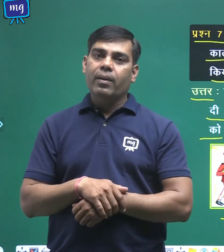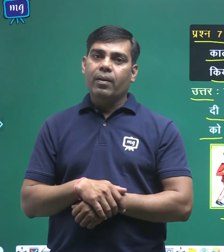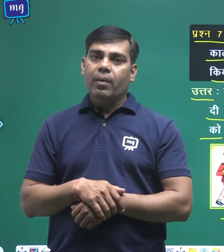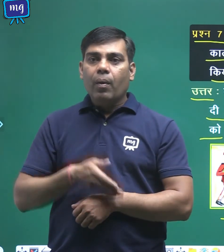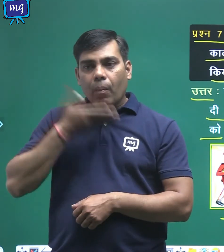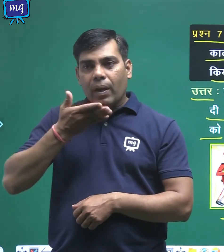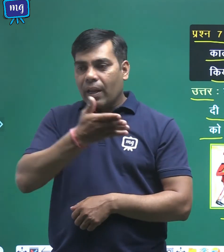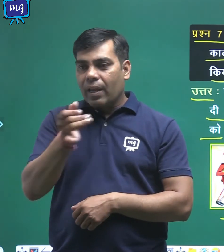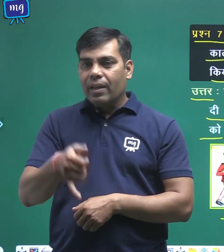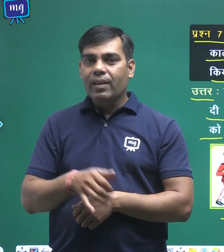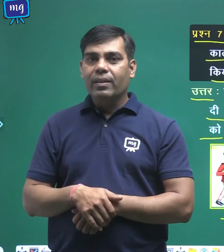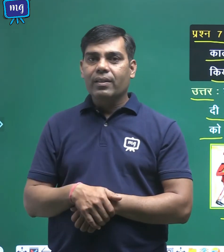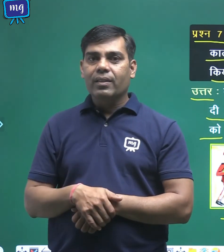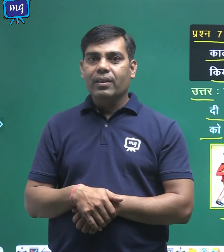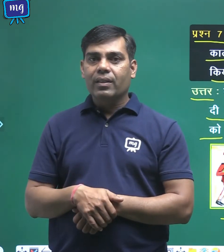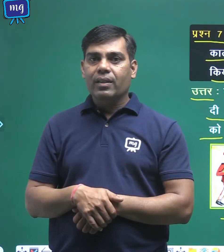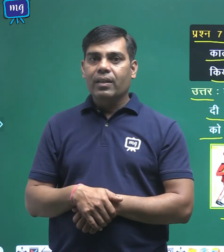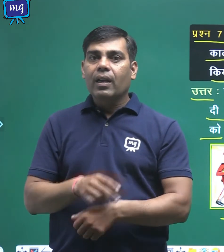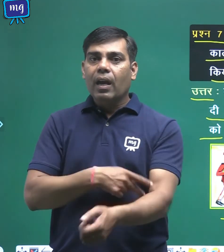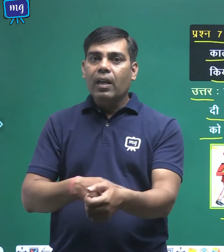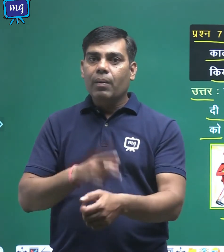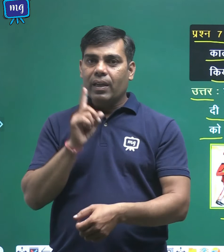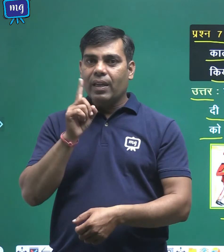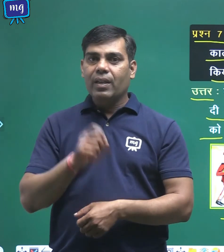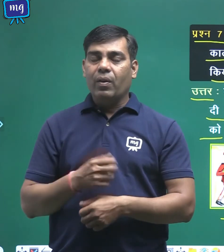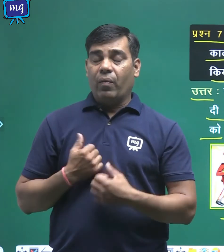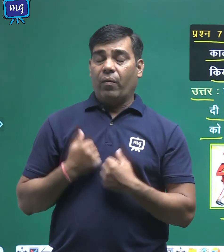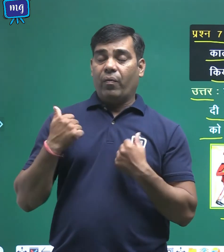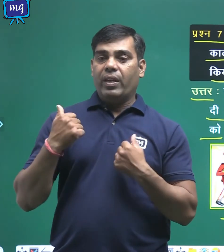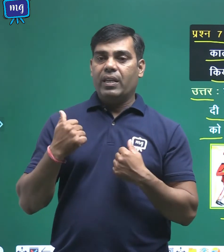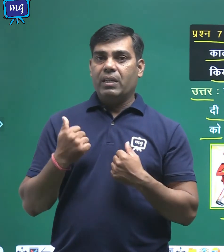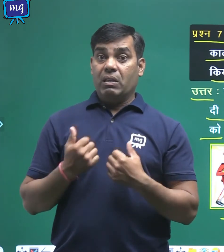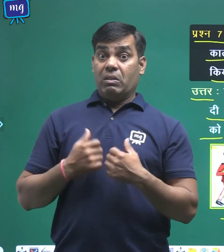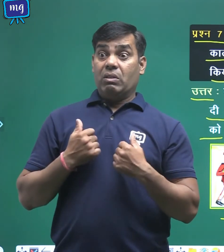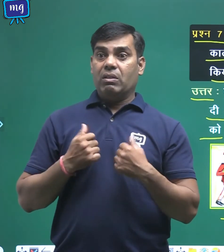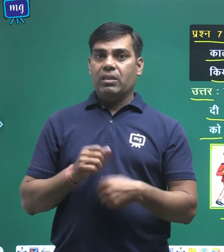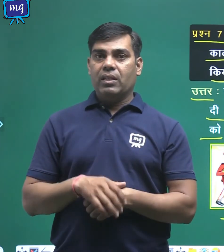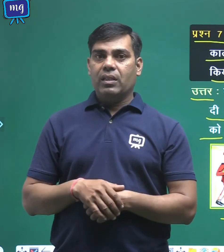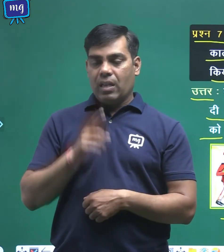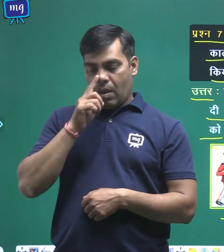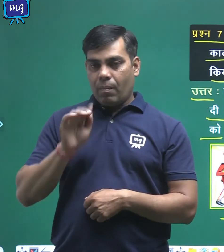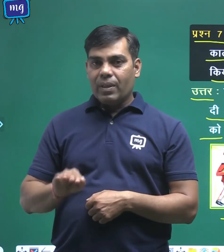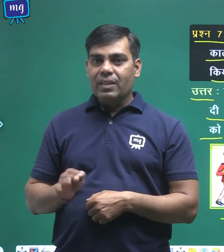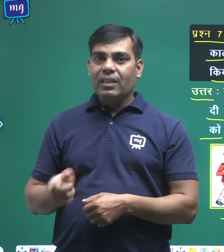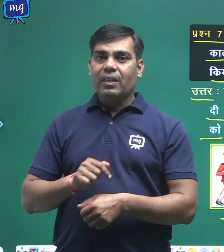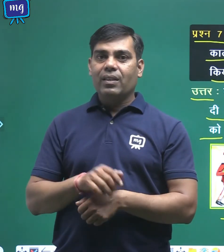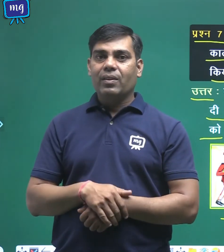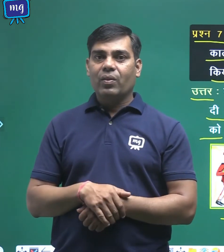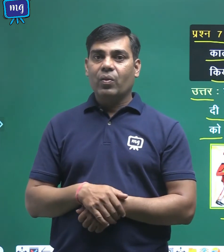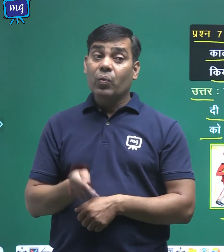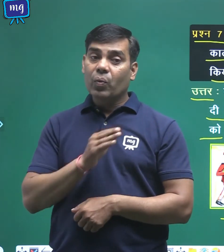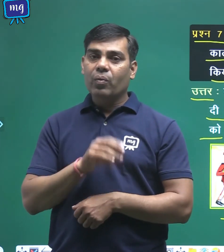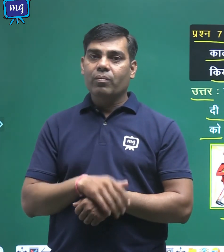पढ़ाया है। कालीबाई एक वीर साहसी लड़की थी